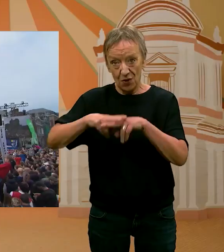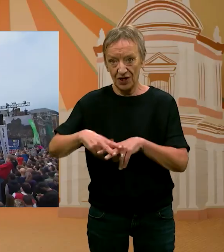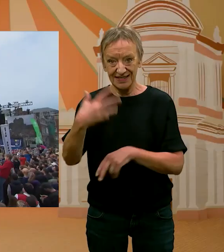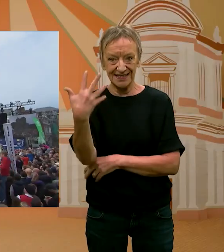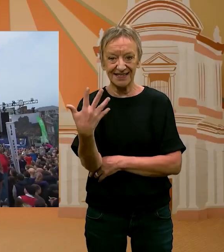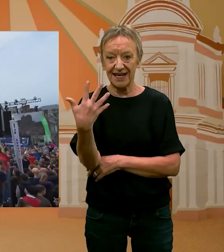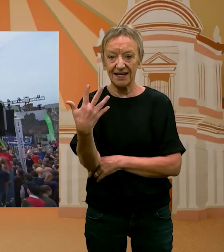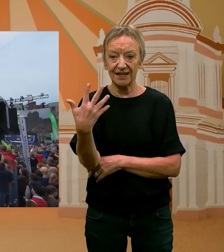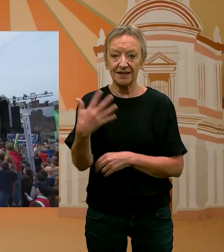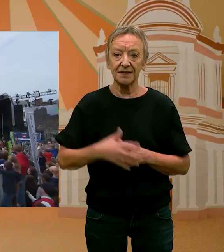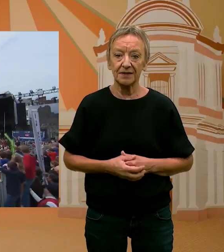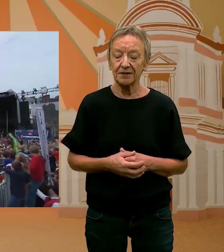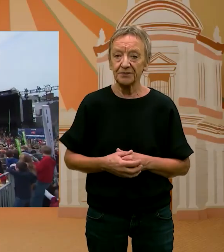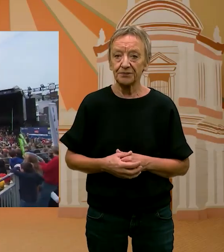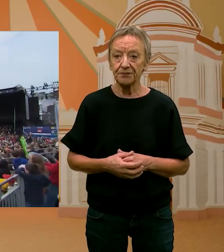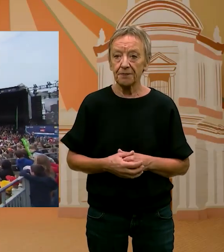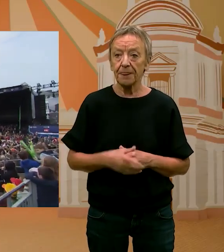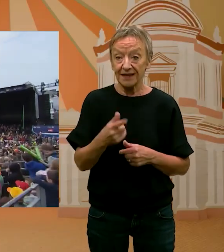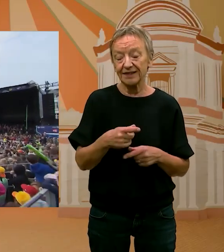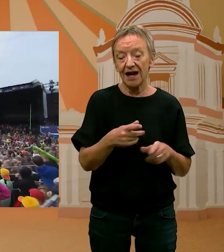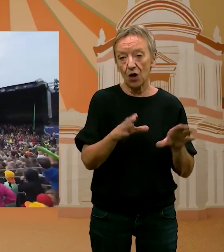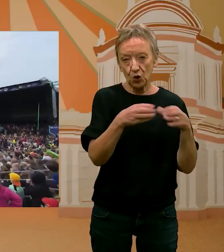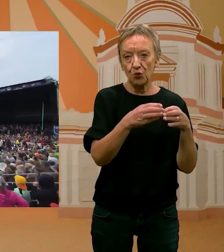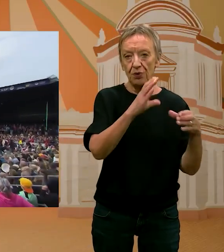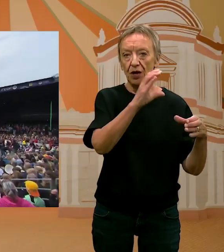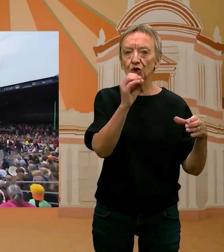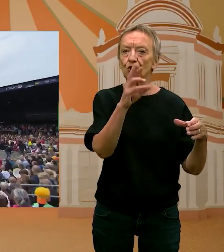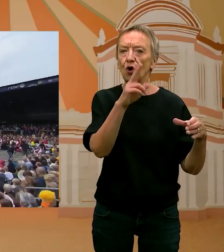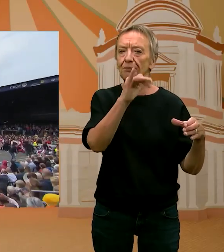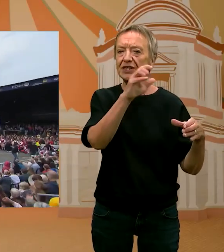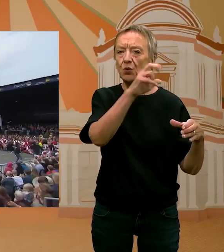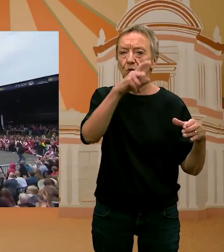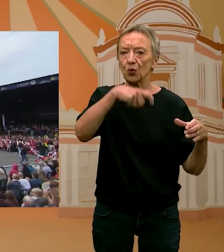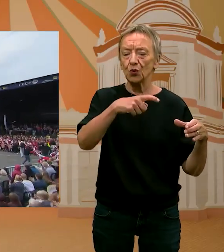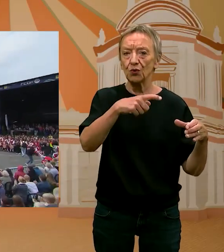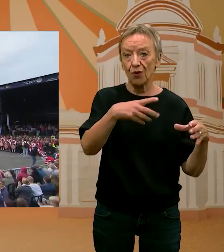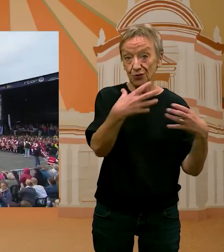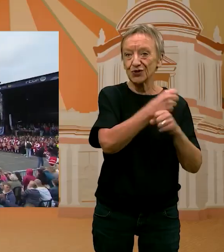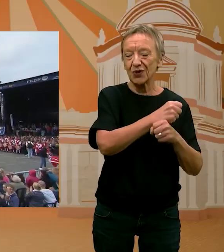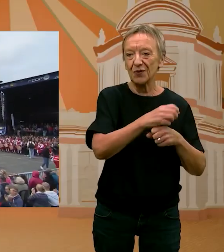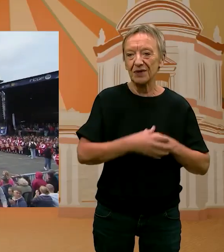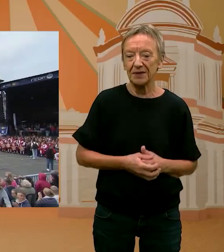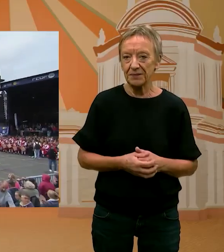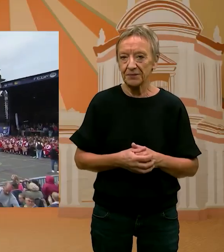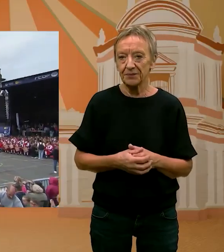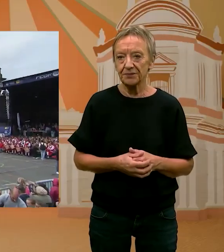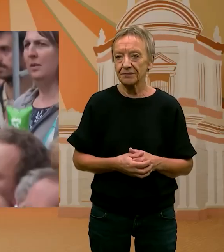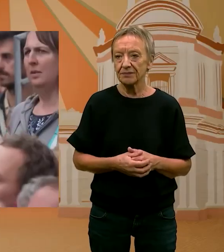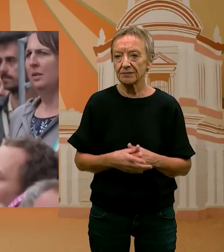puis après, on a toujours le clan Corbiot. Et là, Christophe, il y va. Voilà. Christophe va faire le ménage. Il y a Robin également. Et à mon avis, Pascal et Robin vont peut-être se mettre ensemble, Alice,